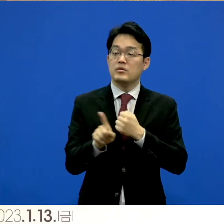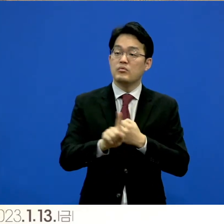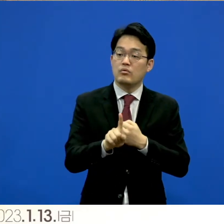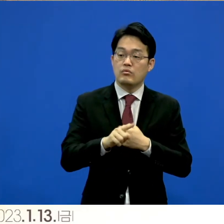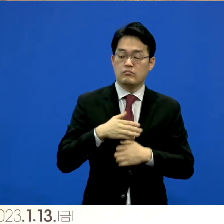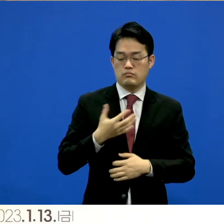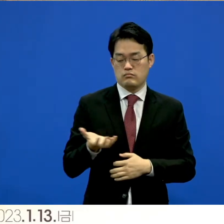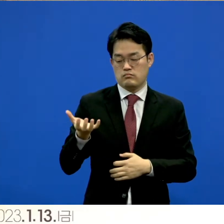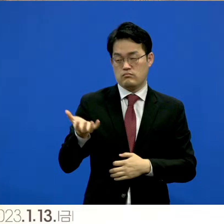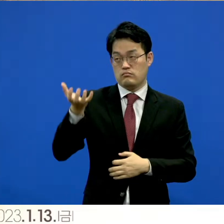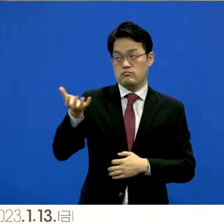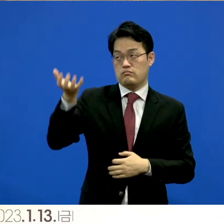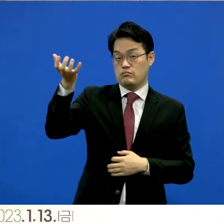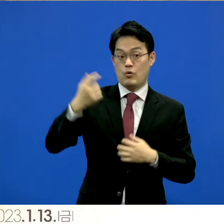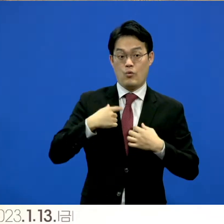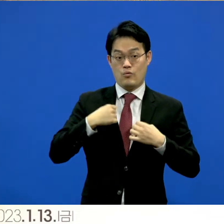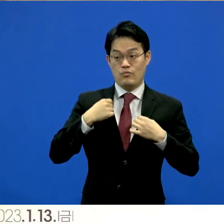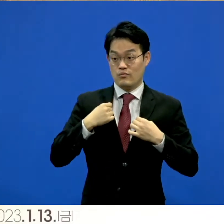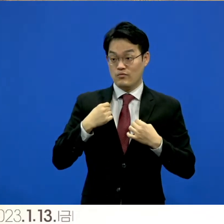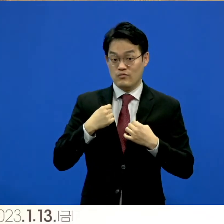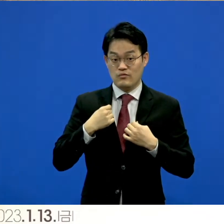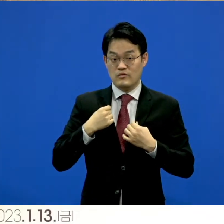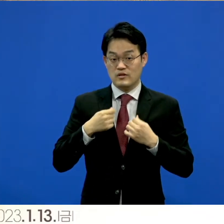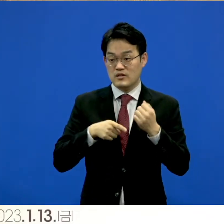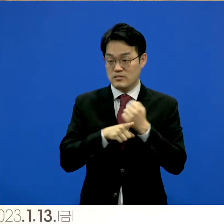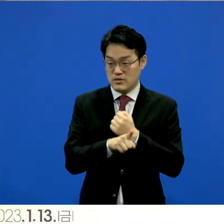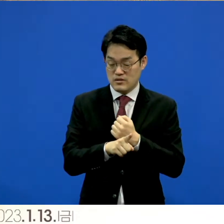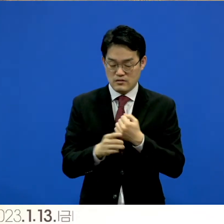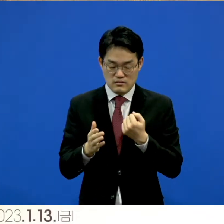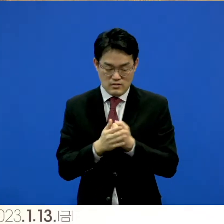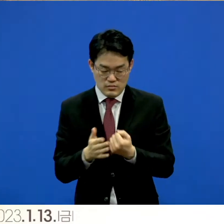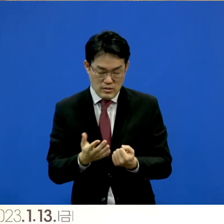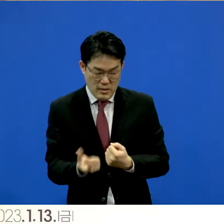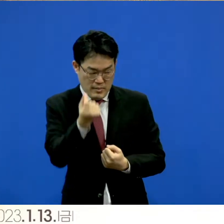그 아버지는 아들의 신분을 빨리 회복시켜주고 싶어 하는 것입니다.